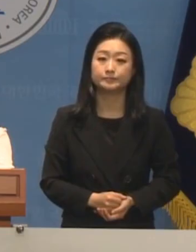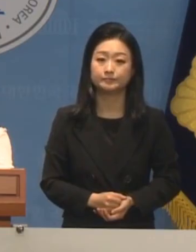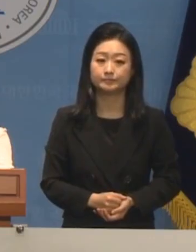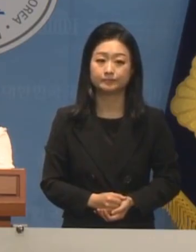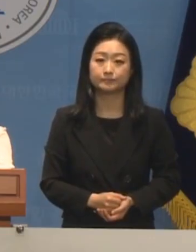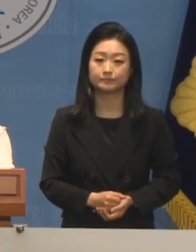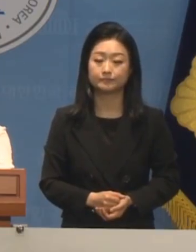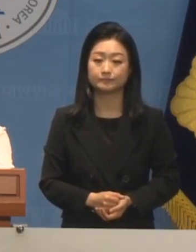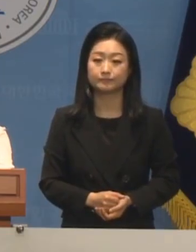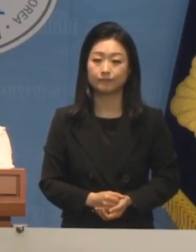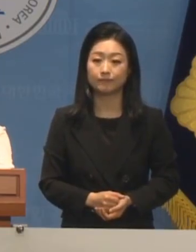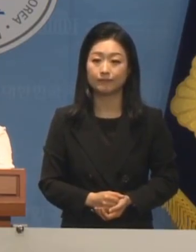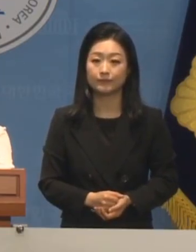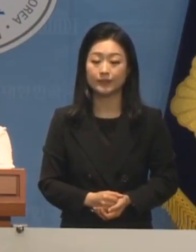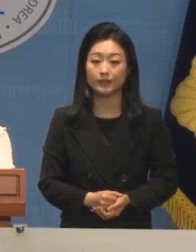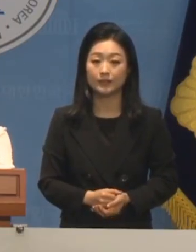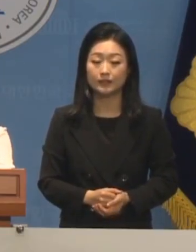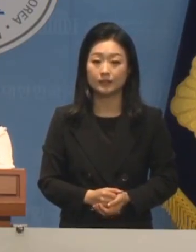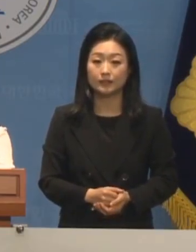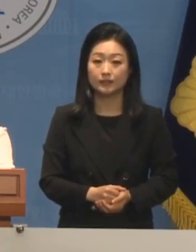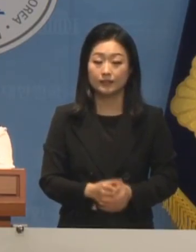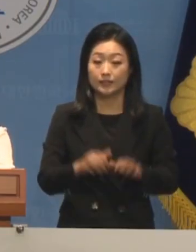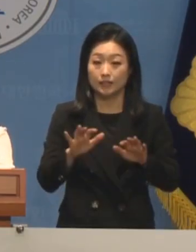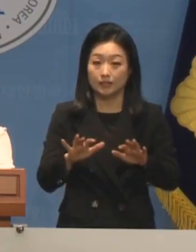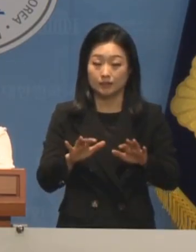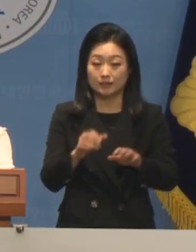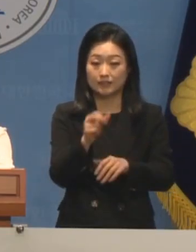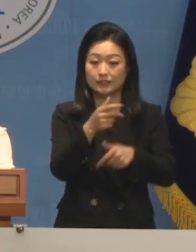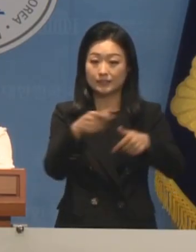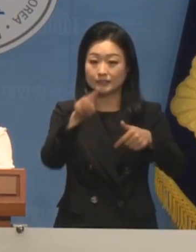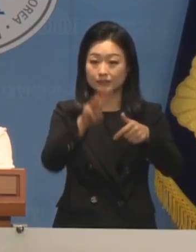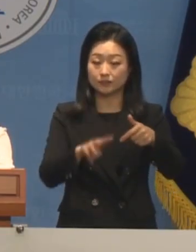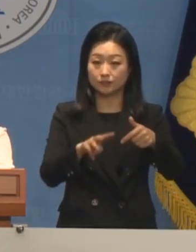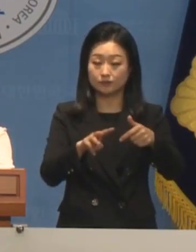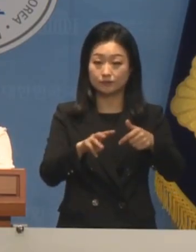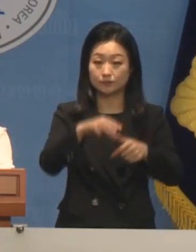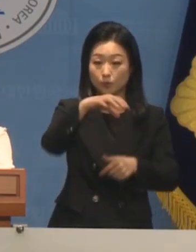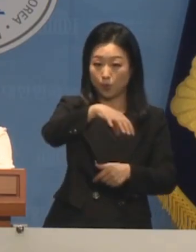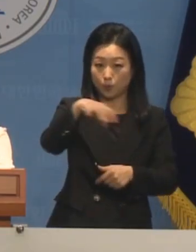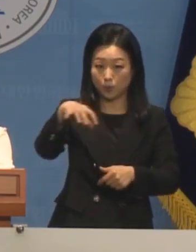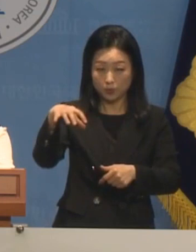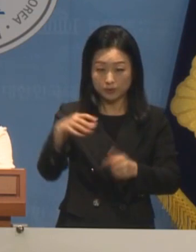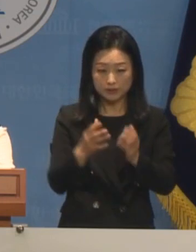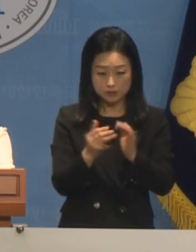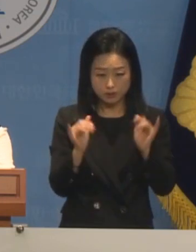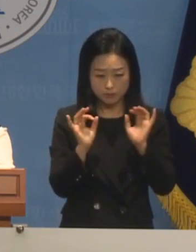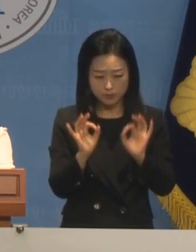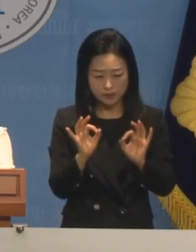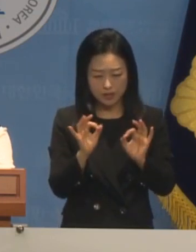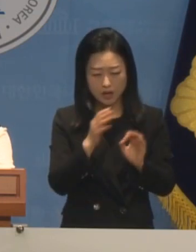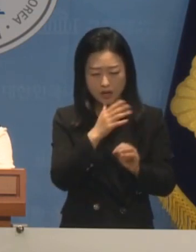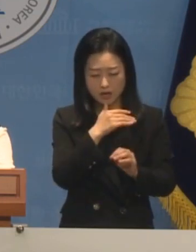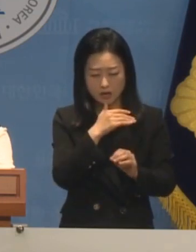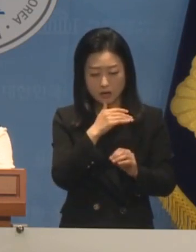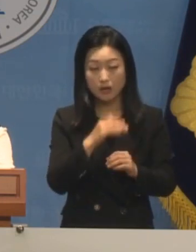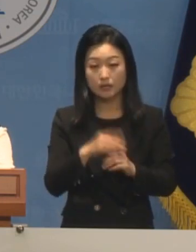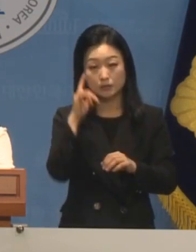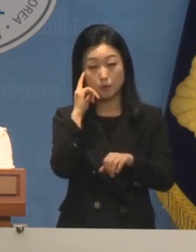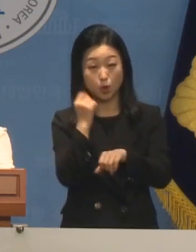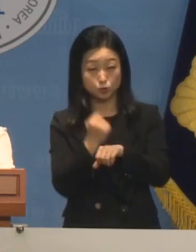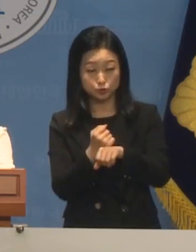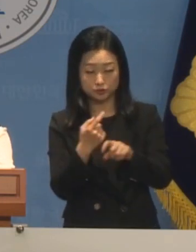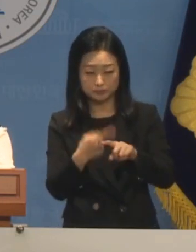확인했습니다 이번 부평지역 의원 노동자들의 실태조사 결과는 현재 연구 분석 중에